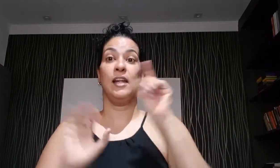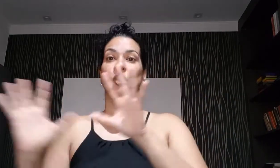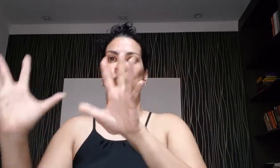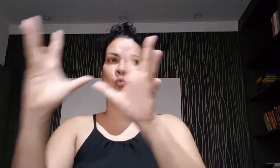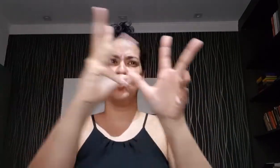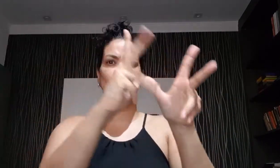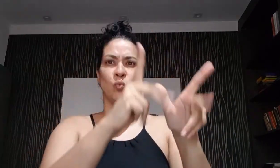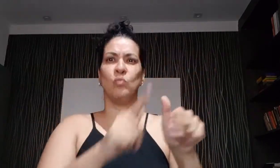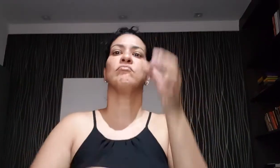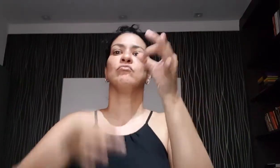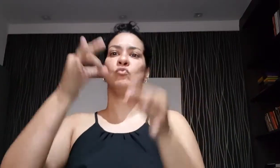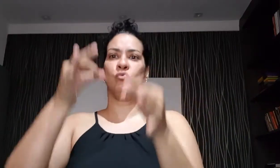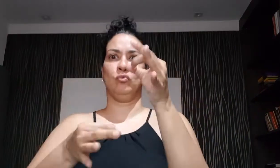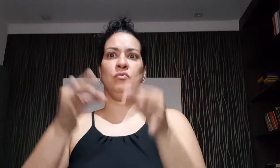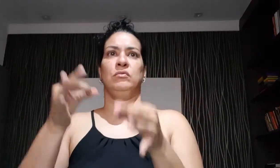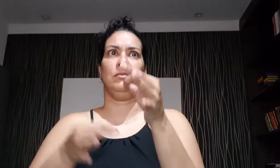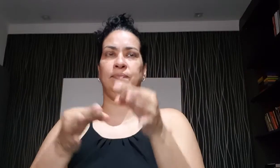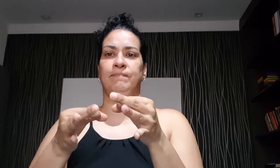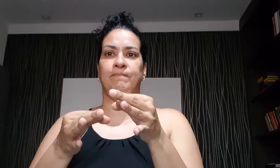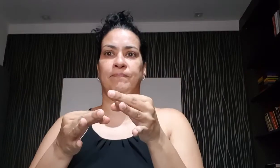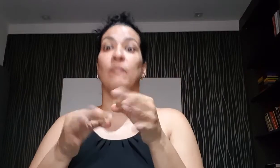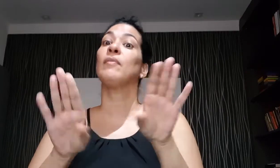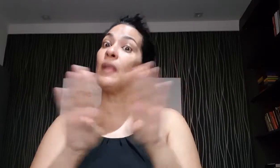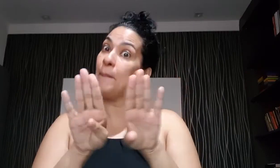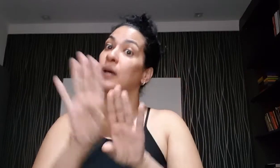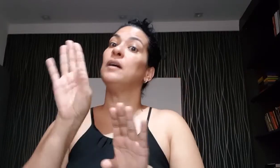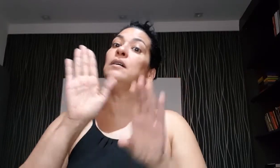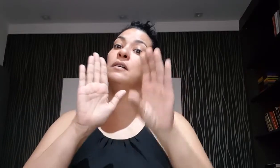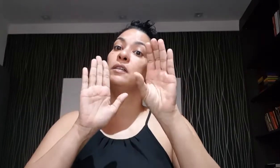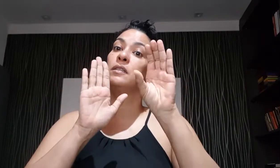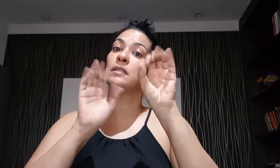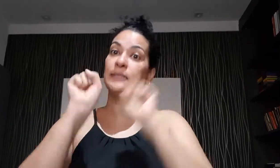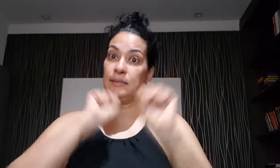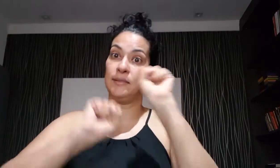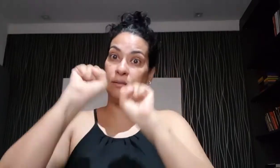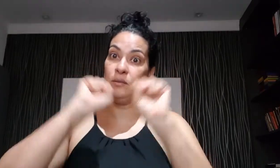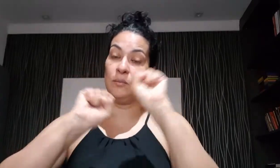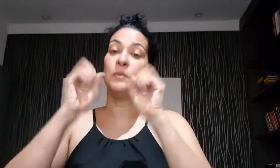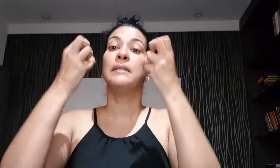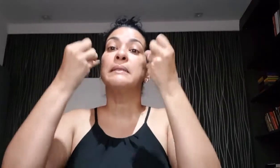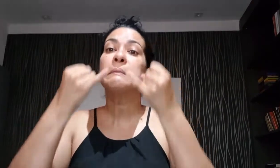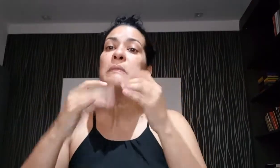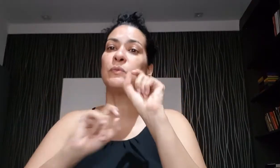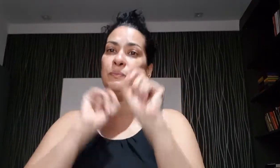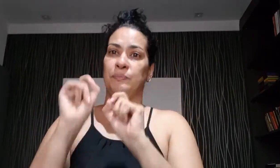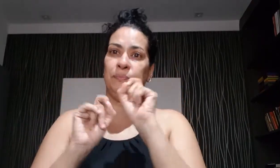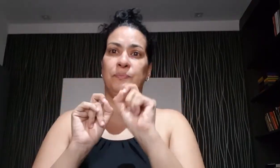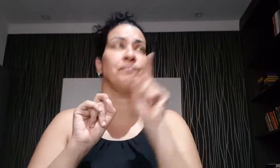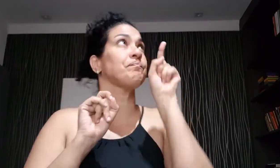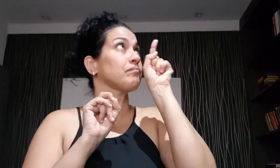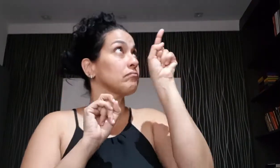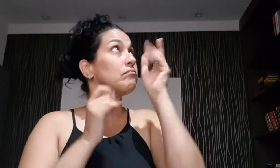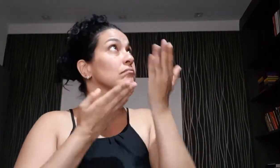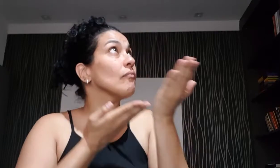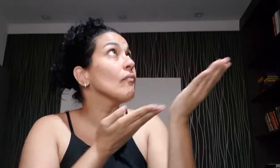imparcialidade. Aqui o salmista, ele declara, ele exalta a soberania de Deus, que